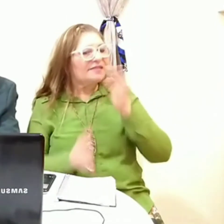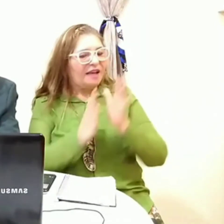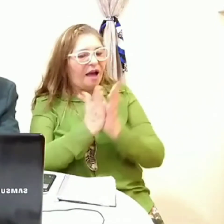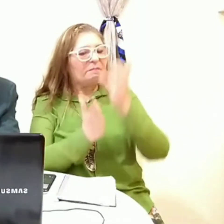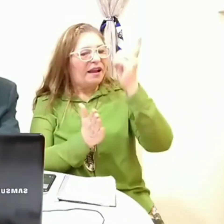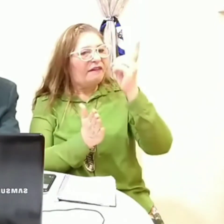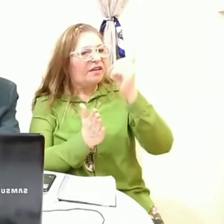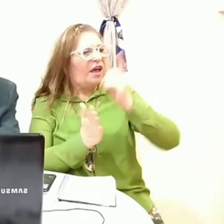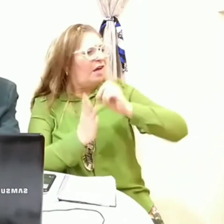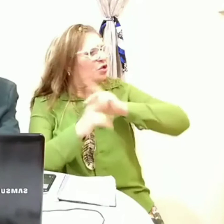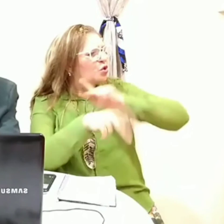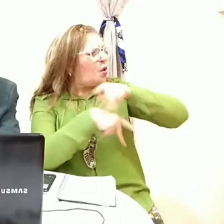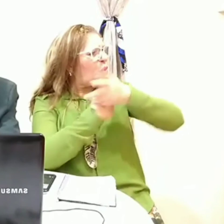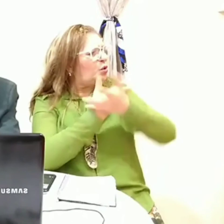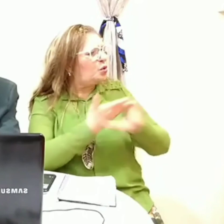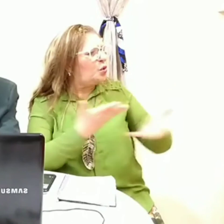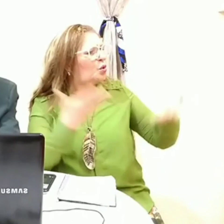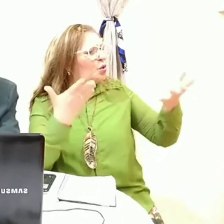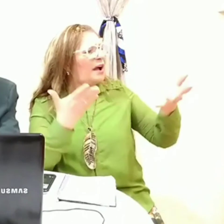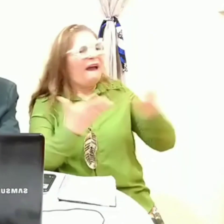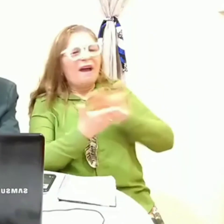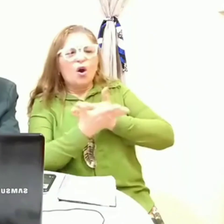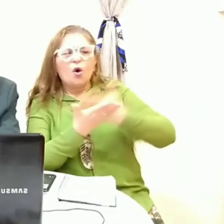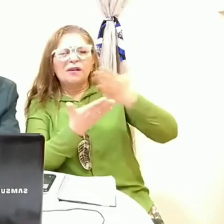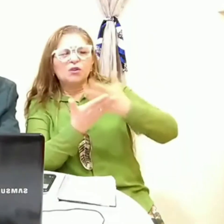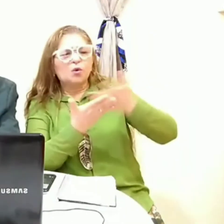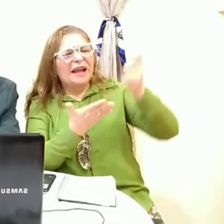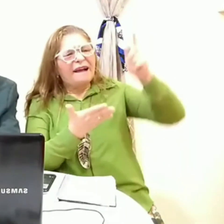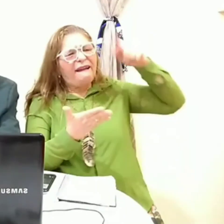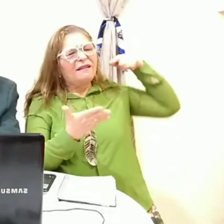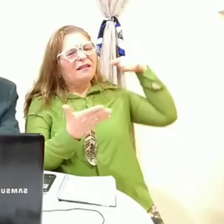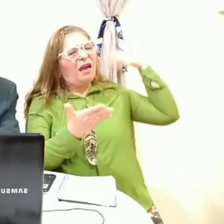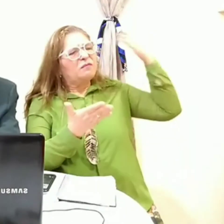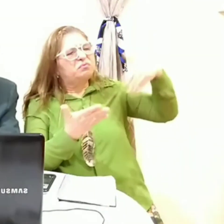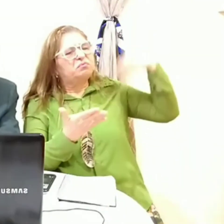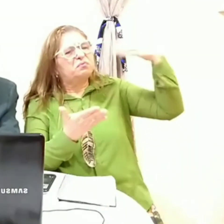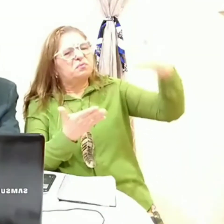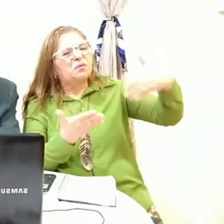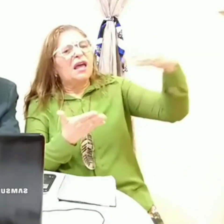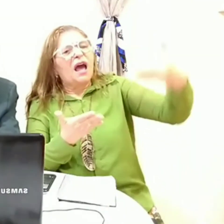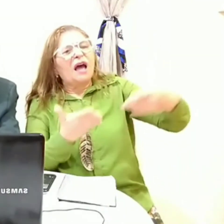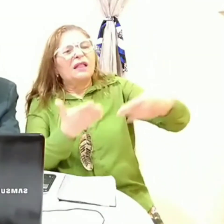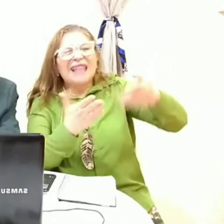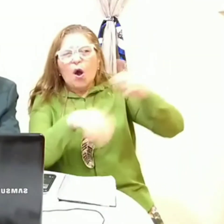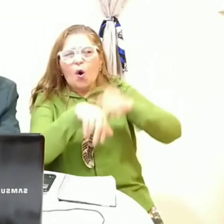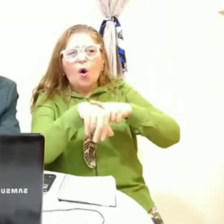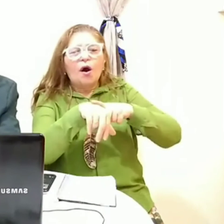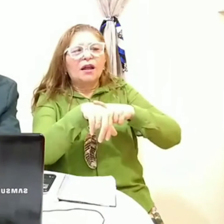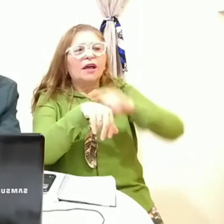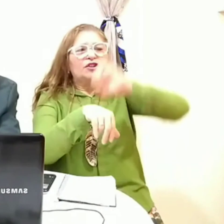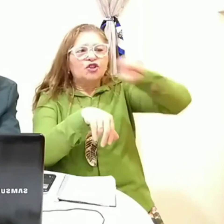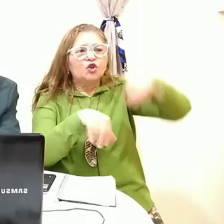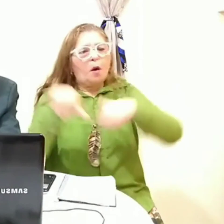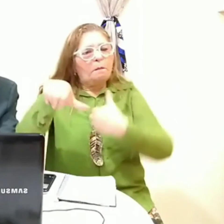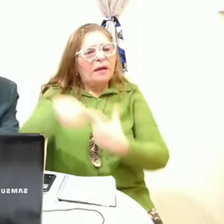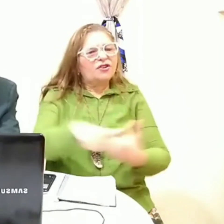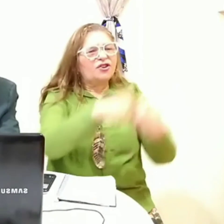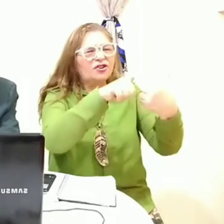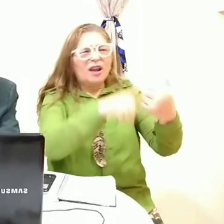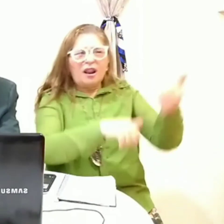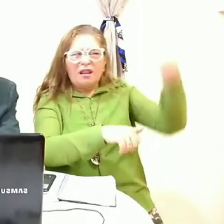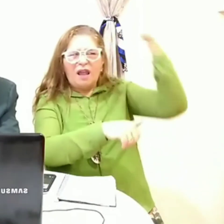Judéia, tendo começado desde a Galiléia, depois do batismo que João pregou. Como Deus ungiu